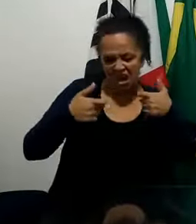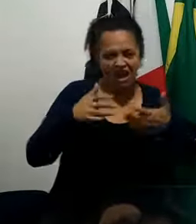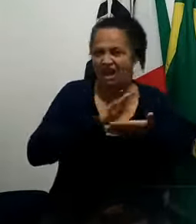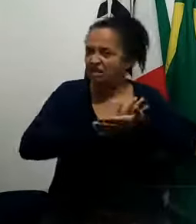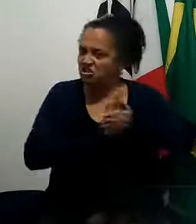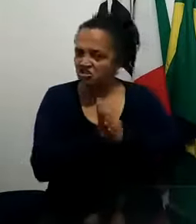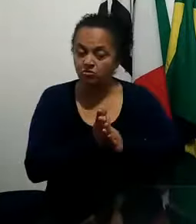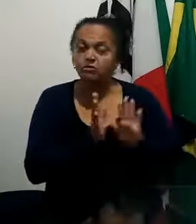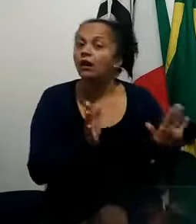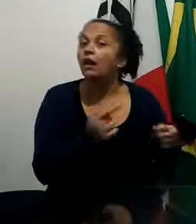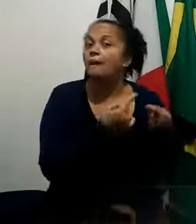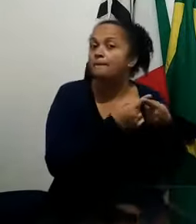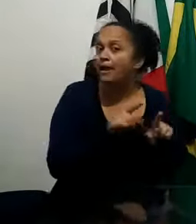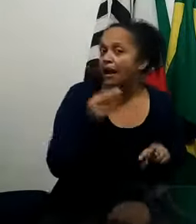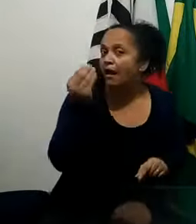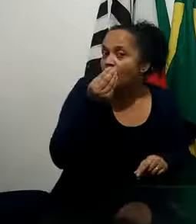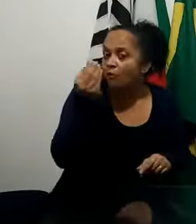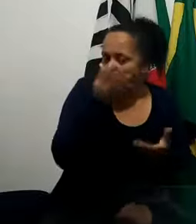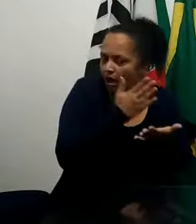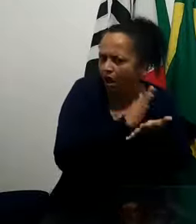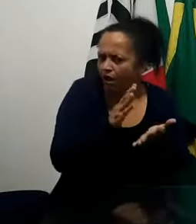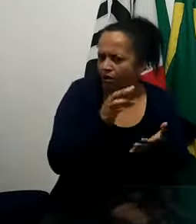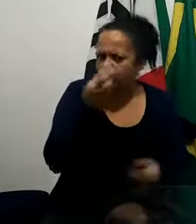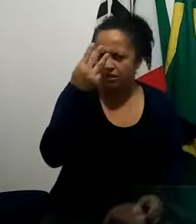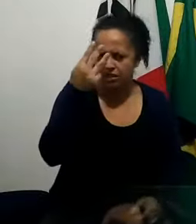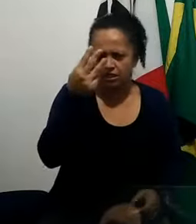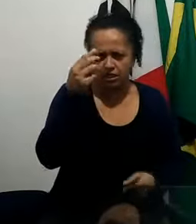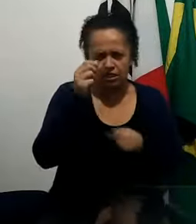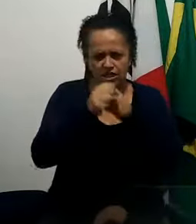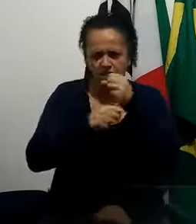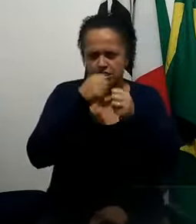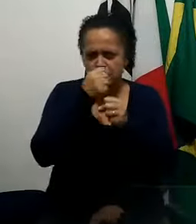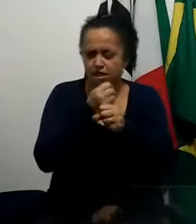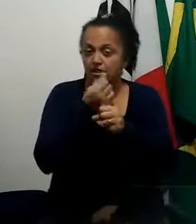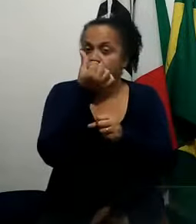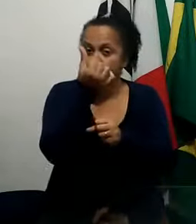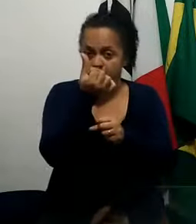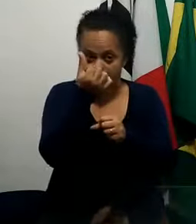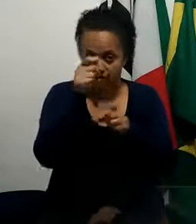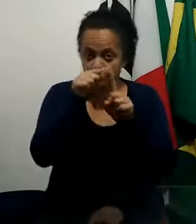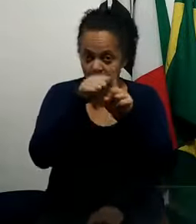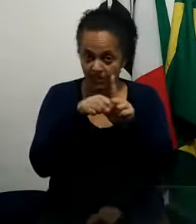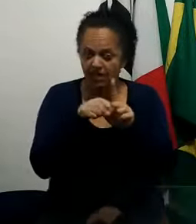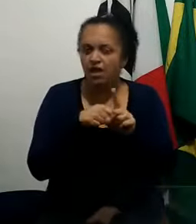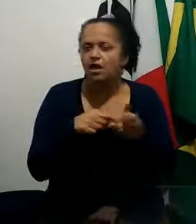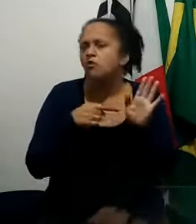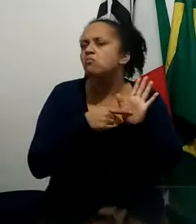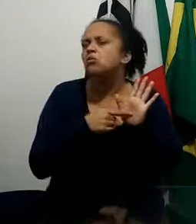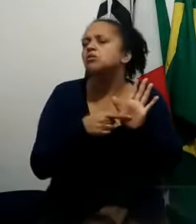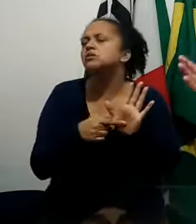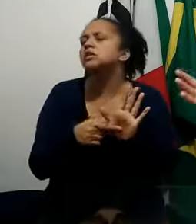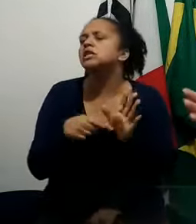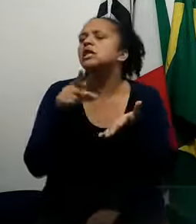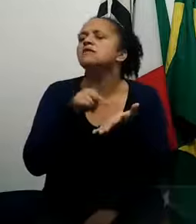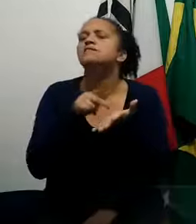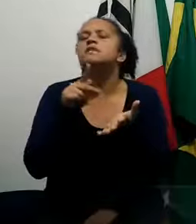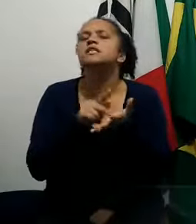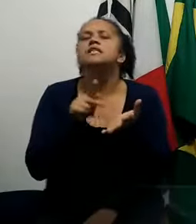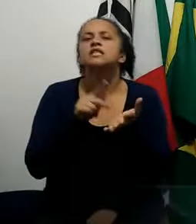3 anos e meio, ele vai começar a mostrar quem ele realmente é, a aliança com os judeus vai